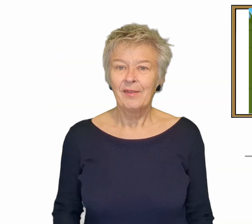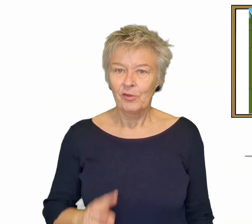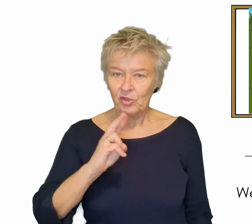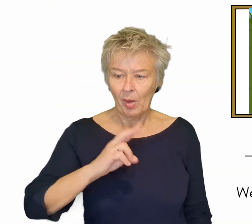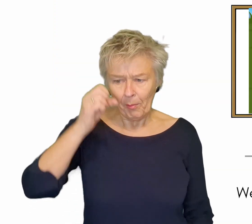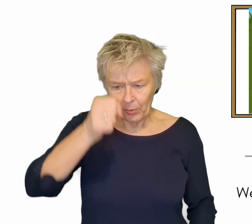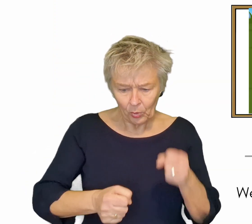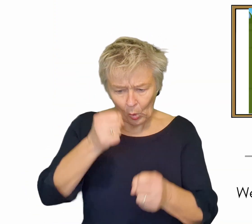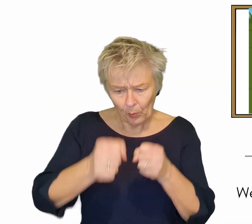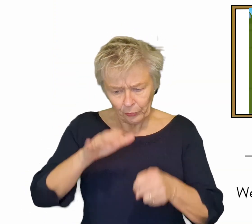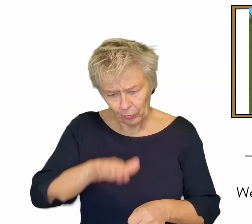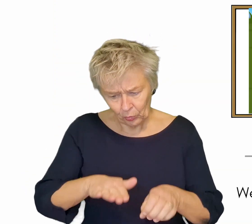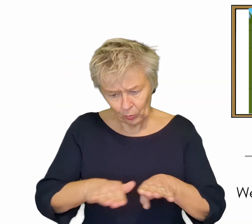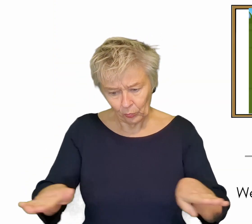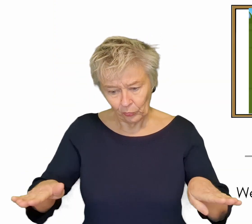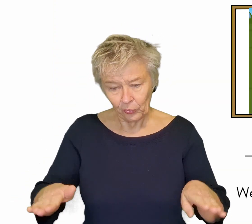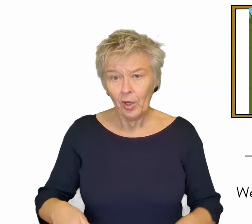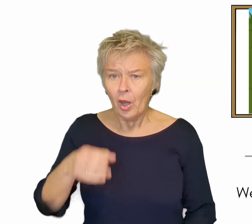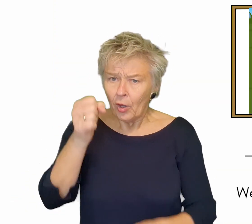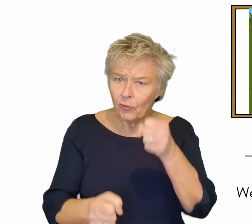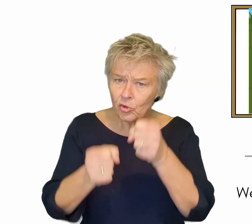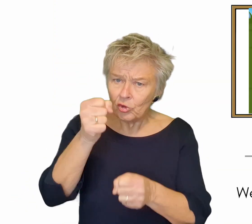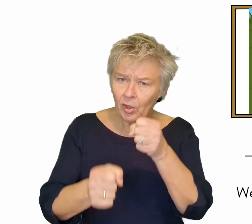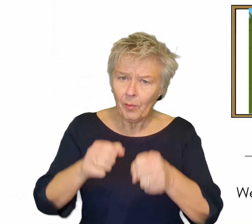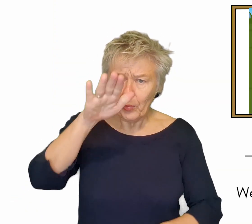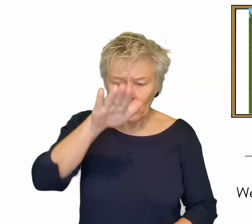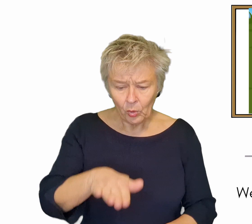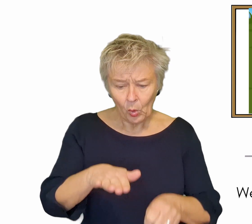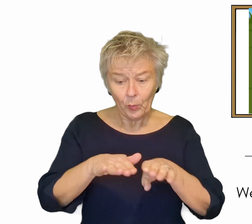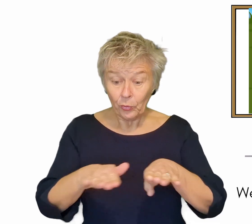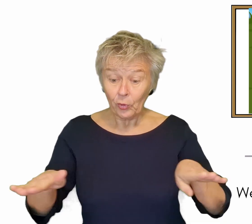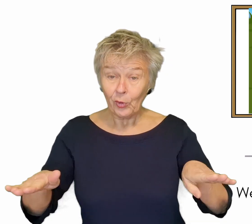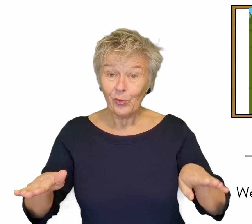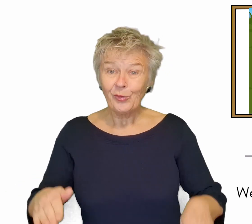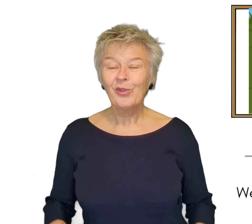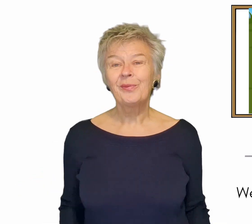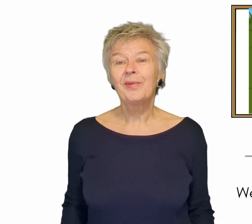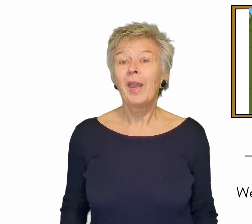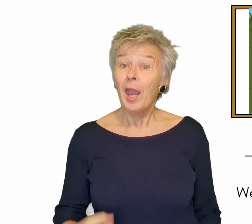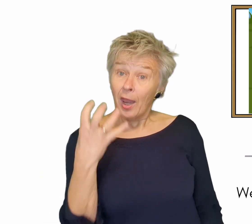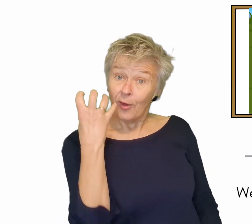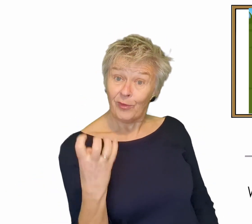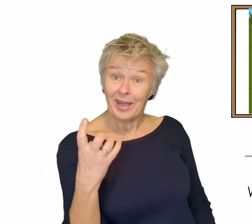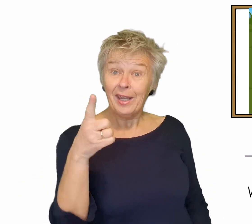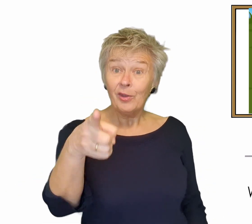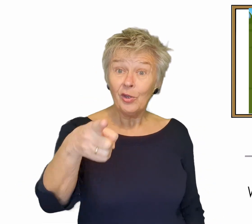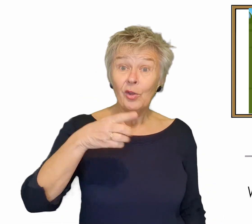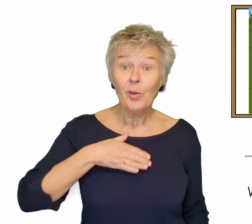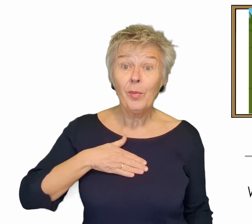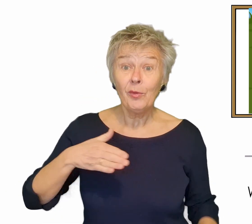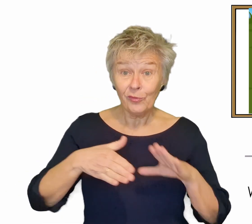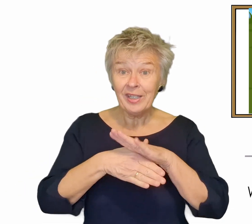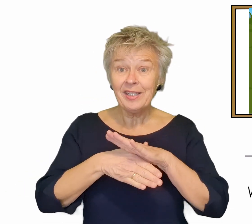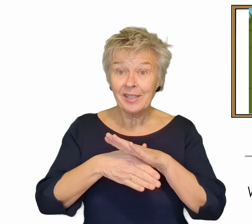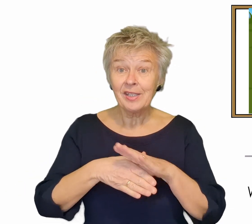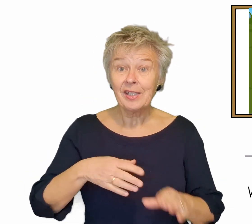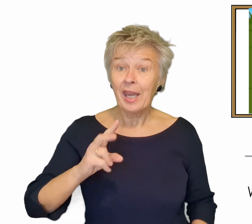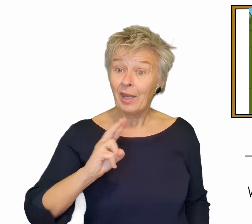We stampen op de grond. We stampen op de grond. Wil je mijn vriendje zijn?